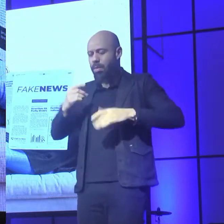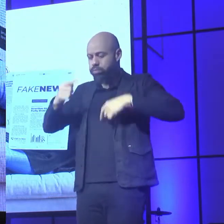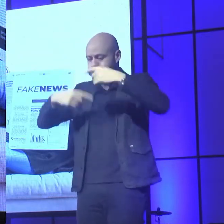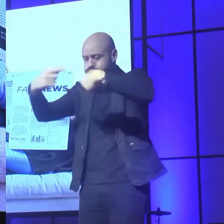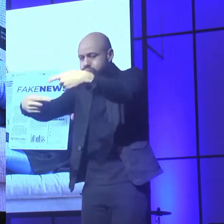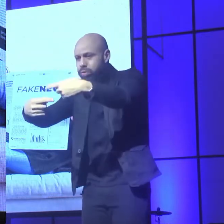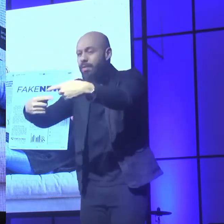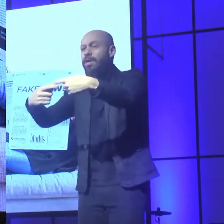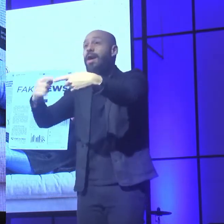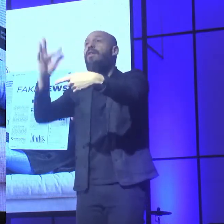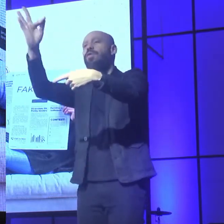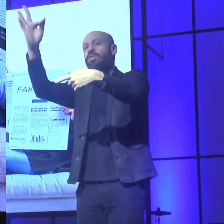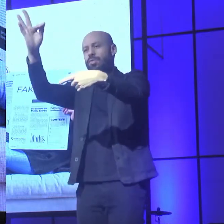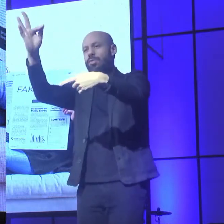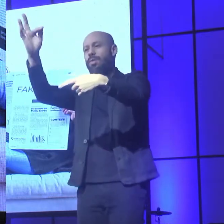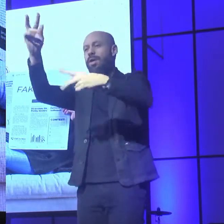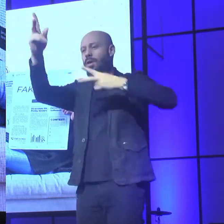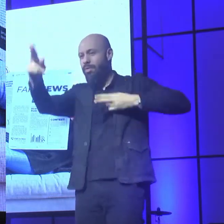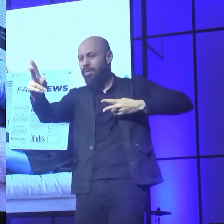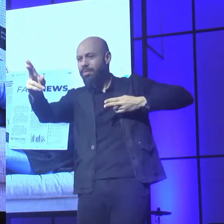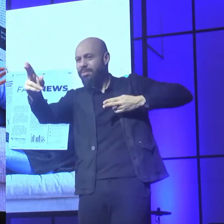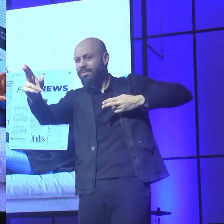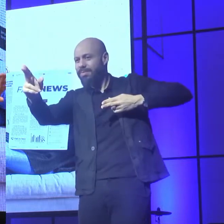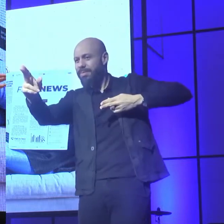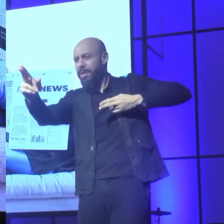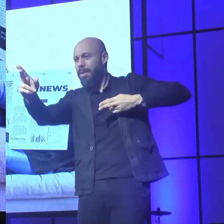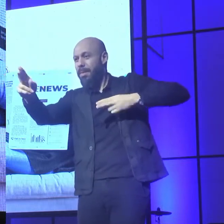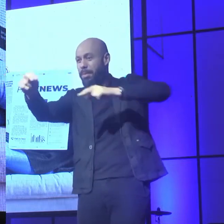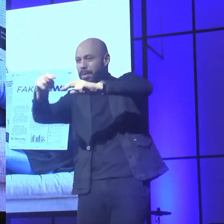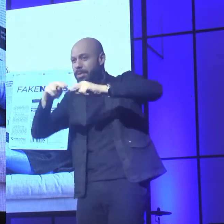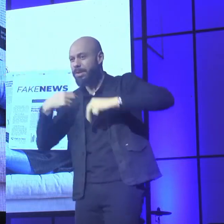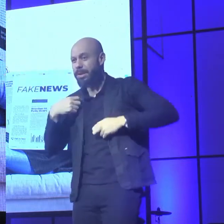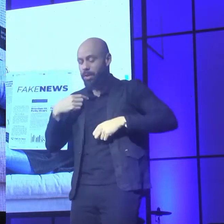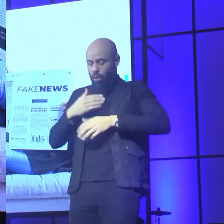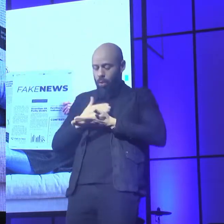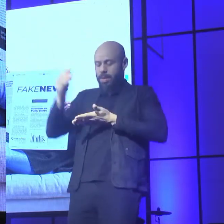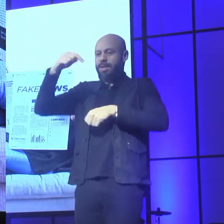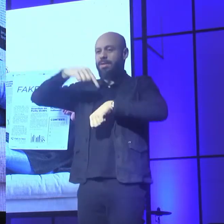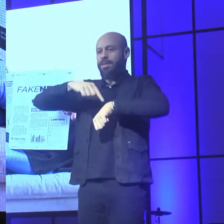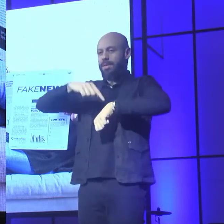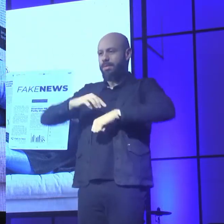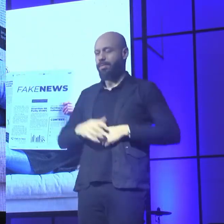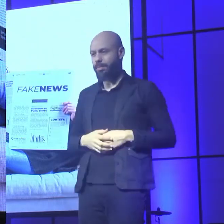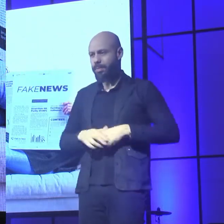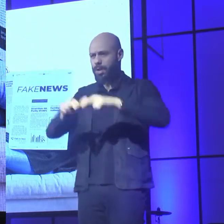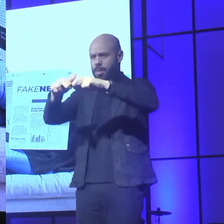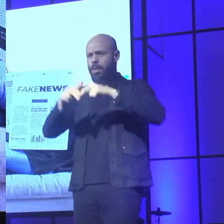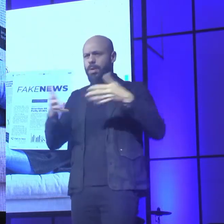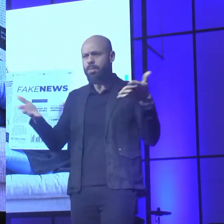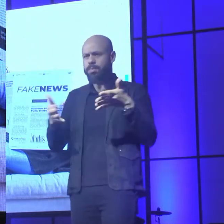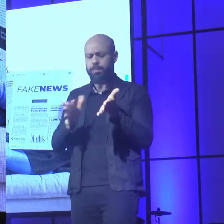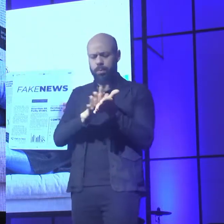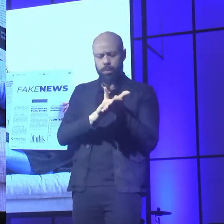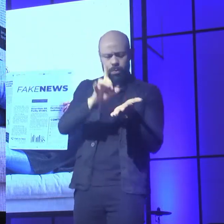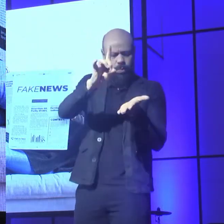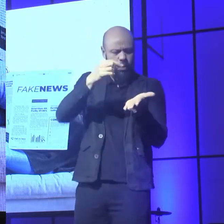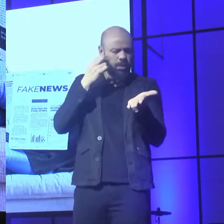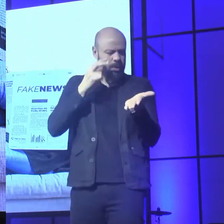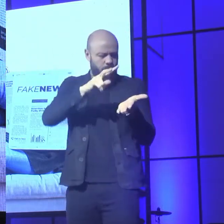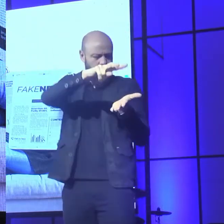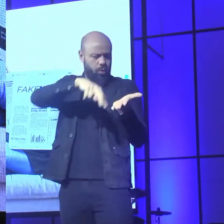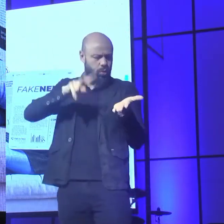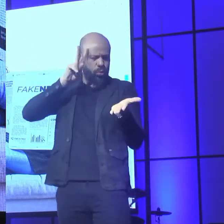seu futuro. Por isso estamos olhando para a Bíblia, para a vida de alguns personagens bíblicos e percebendo que